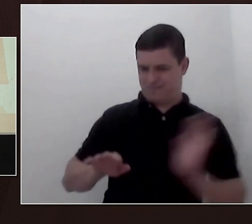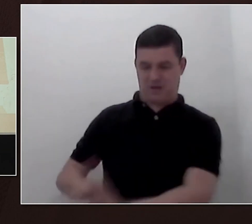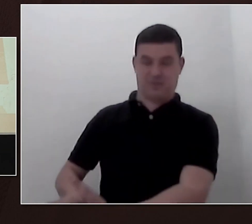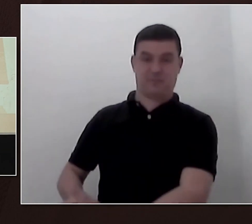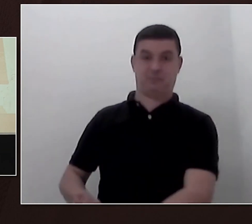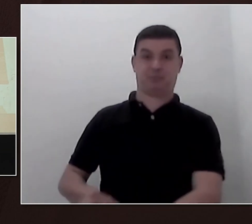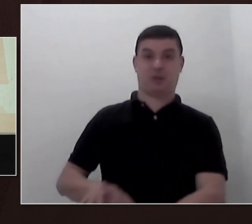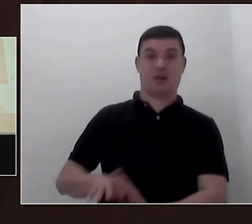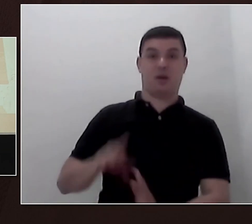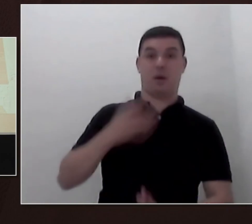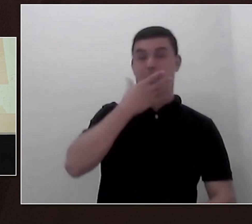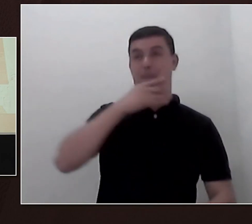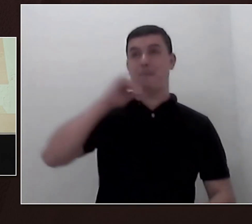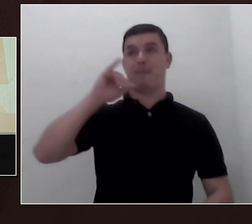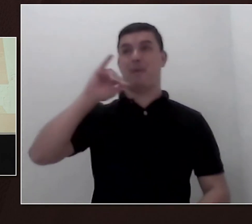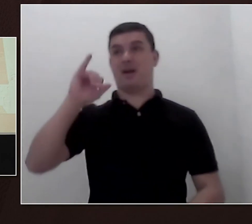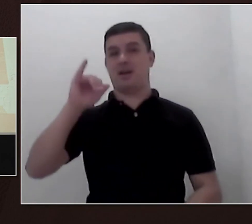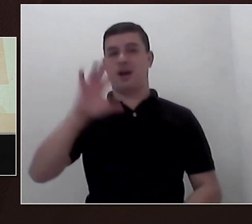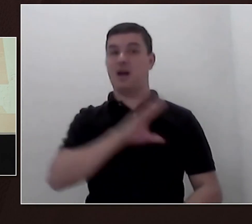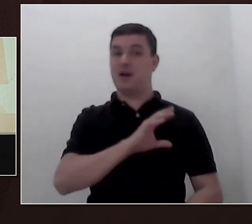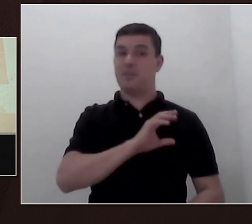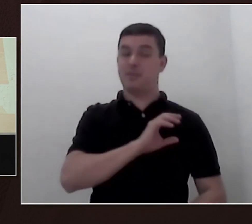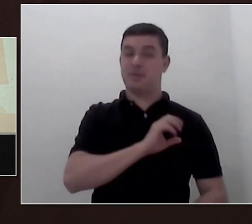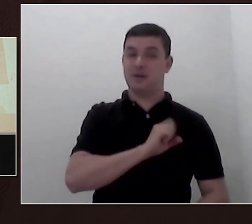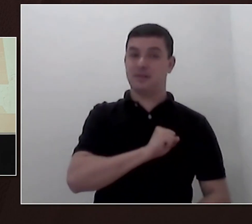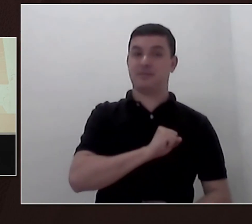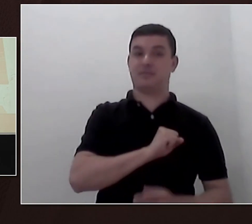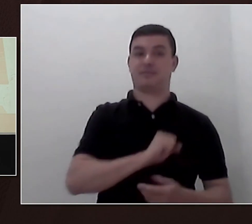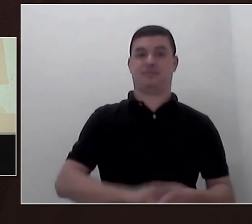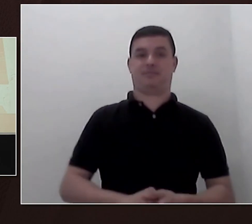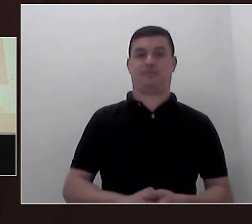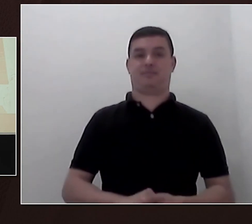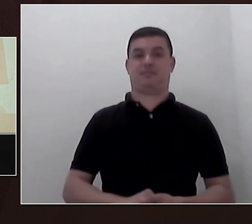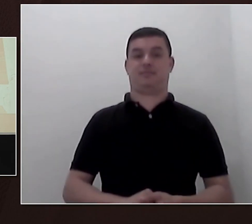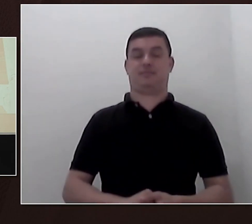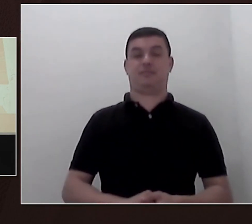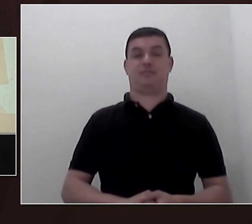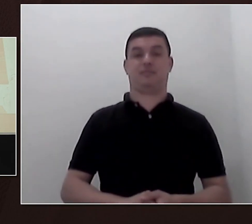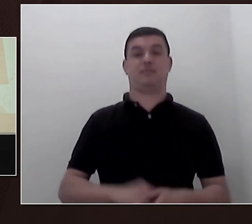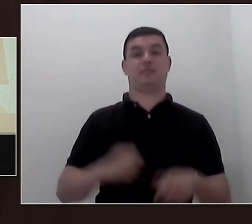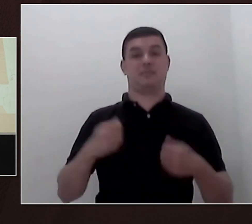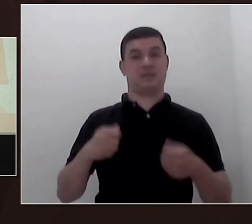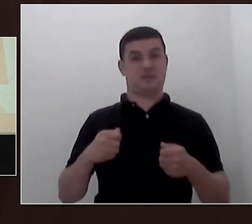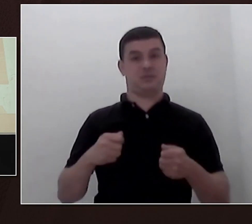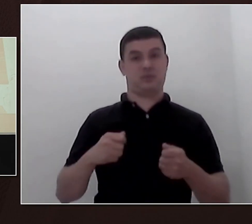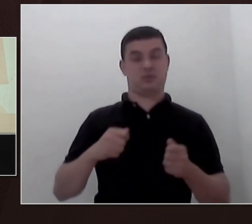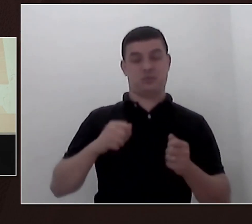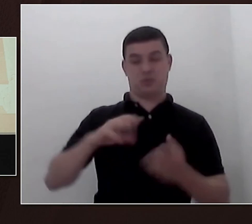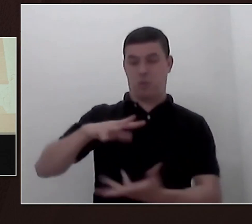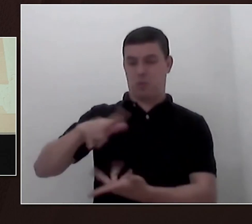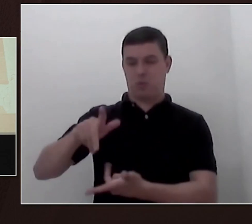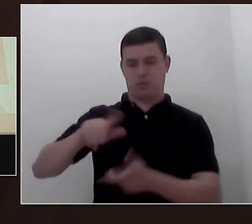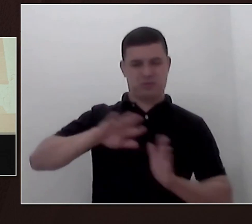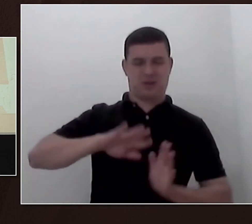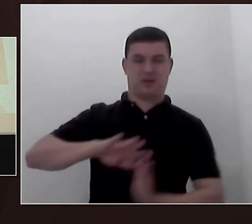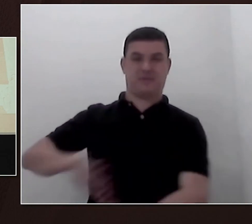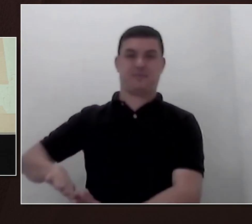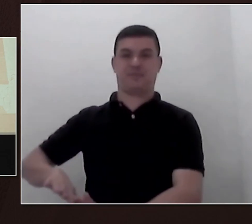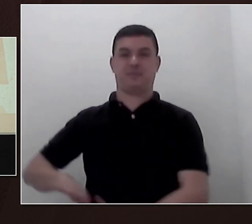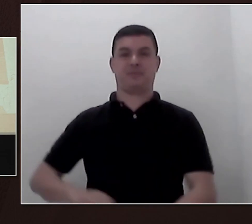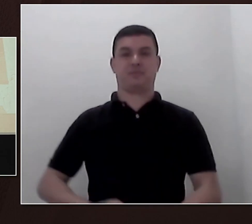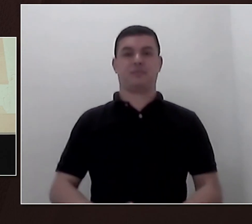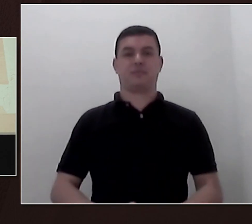estará nele. Tá? Então vamos, nesse ponto, irmão, vamos sair do mundo. Não vamos, né,